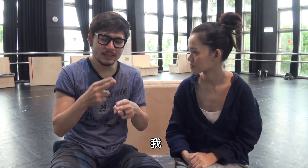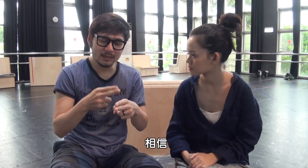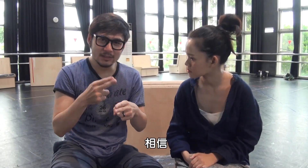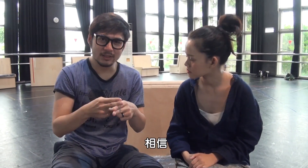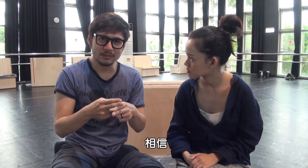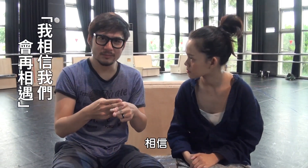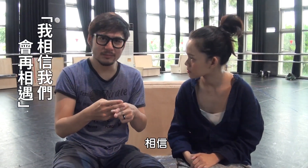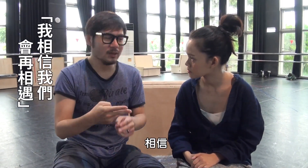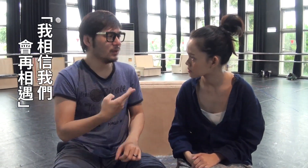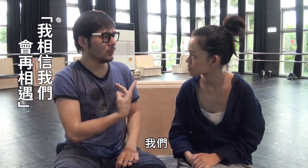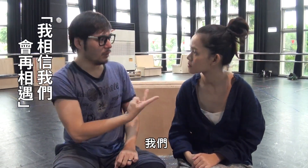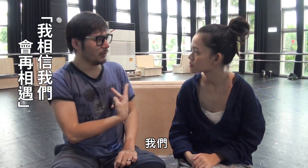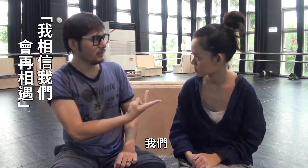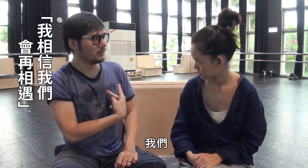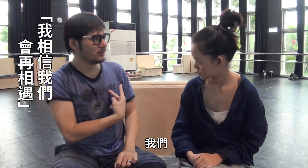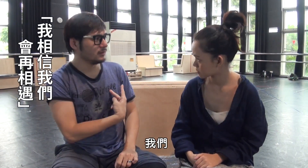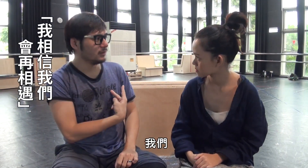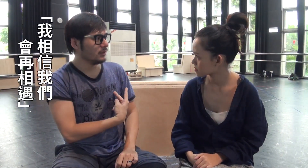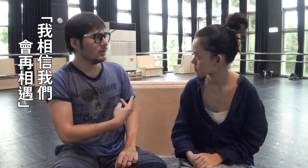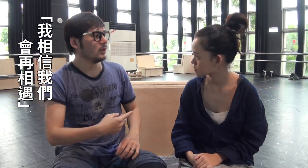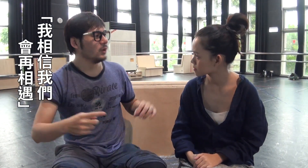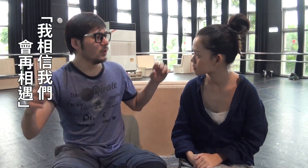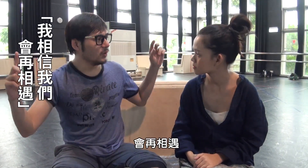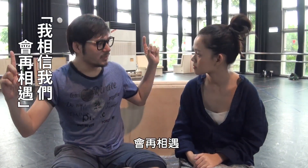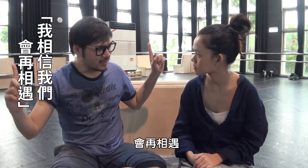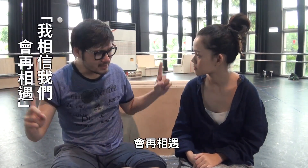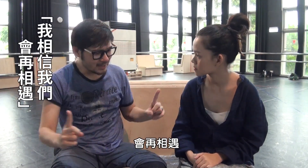相信我们会再相遇。